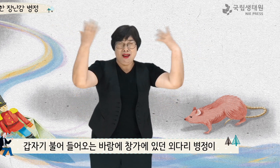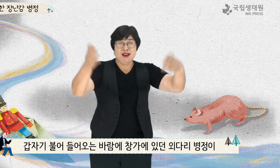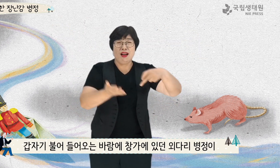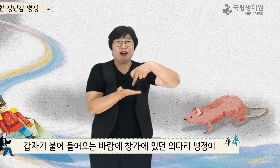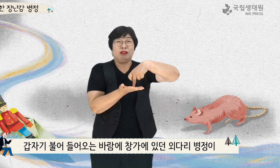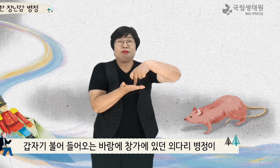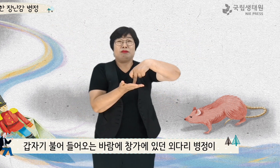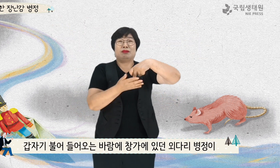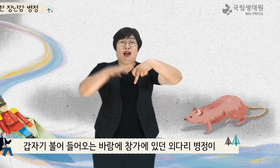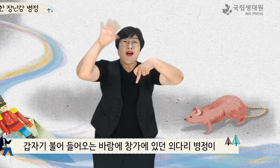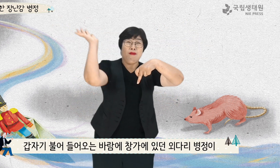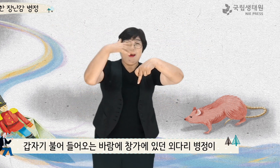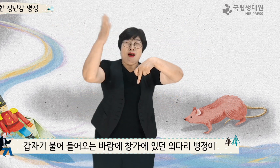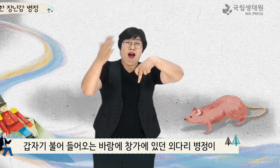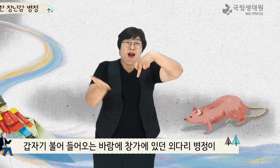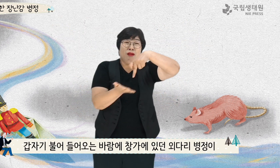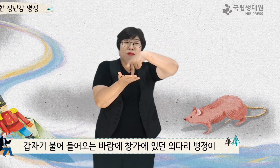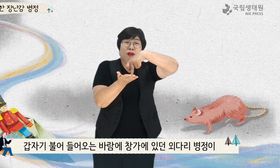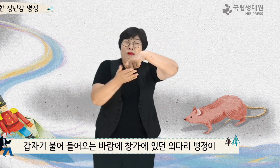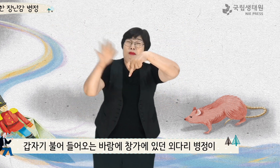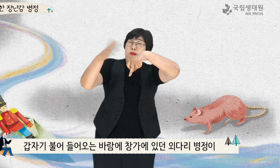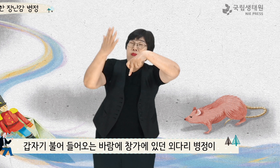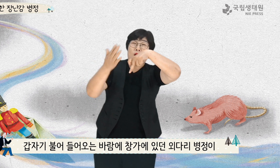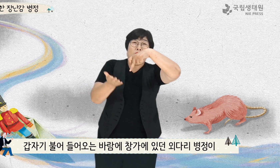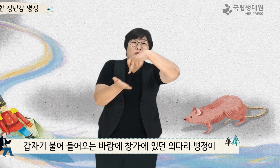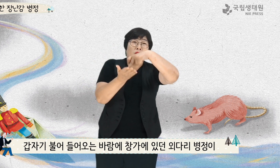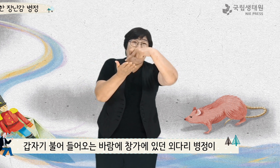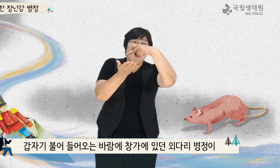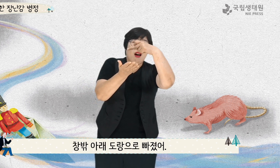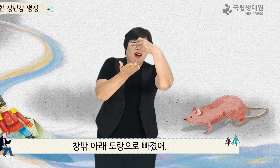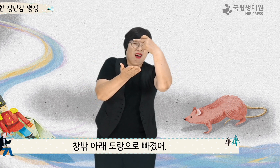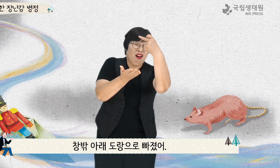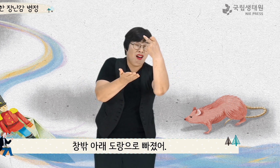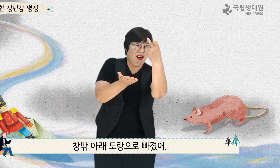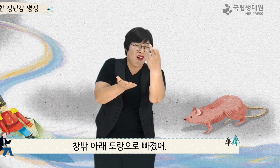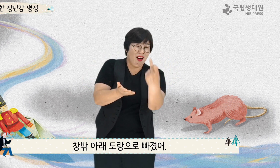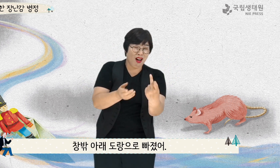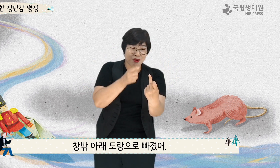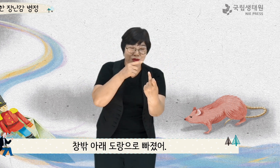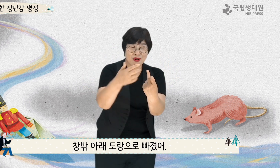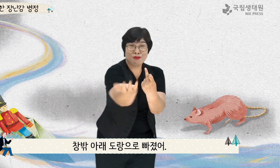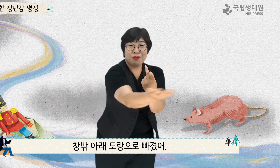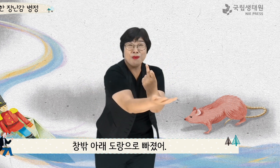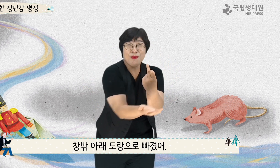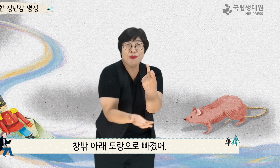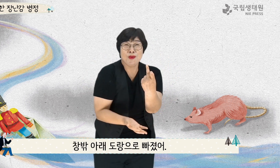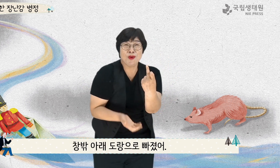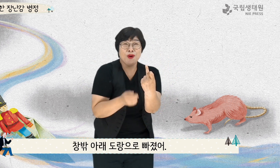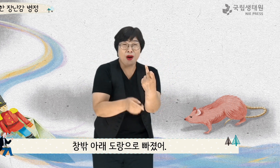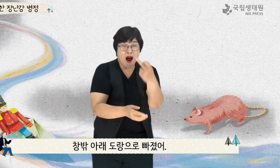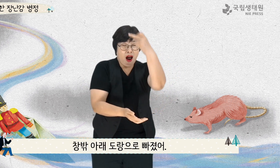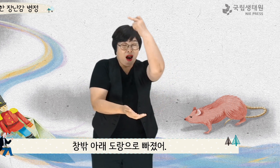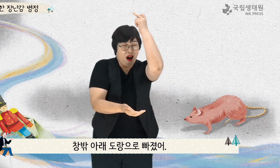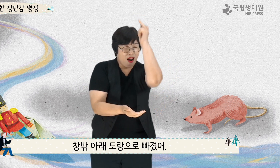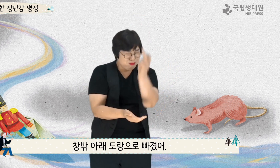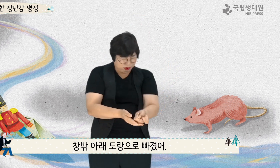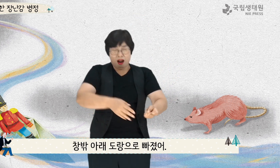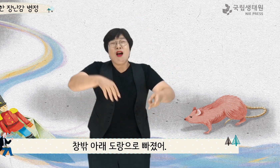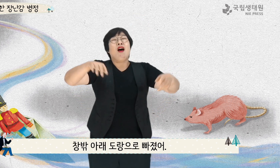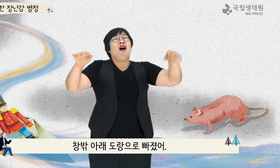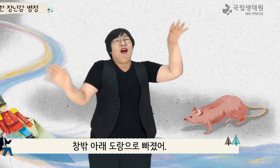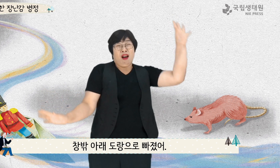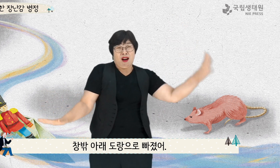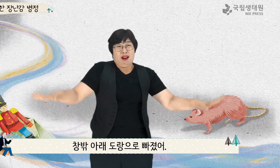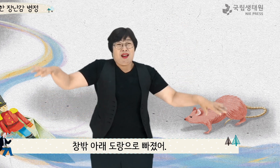갑자기 불어들어오는 바람에 창가에 있던 외다리 병정이 창밖 아래 도랑으로 빠졌어.